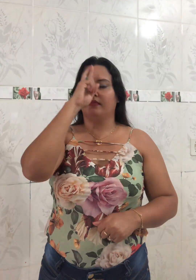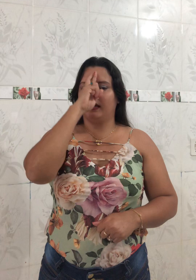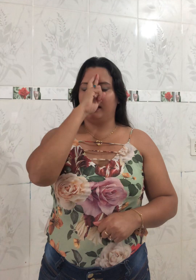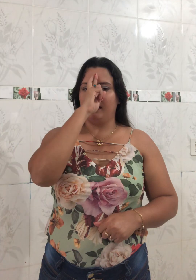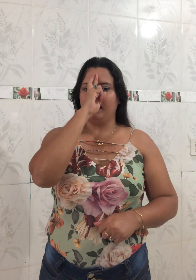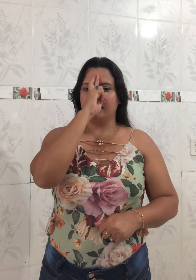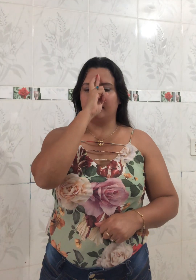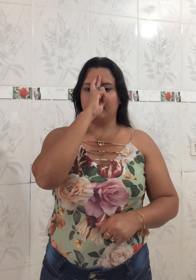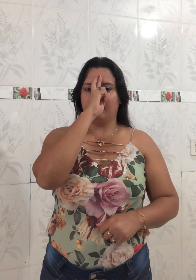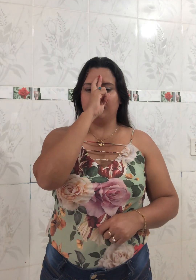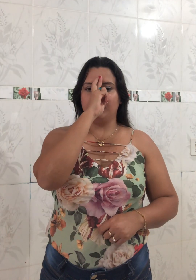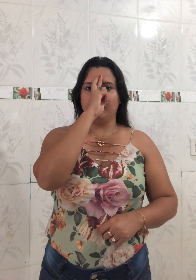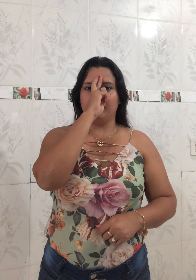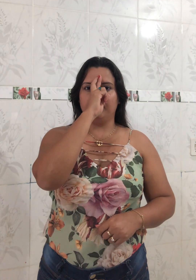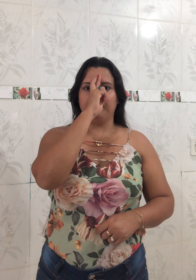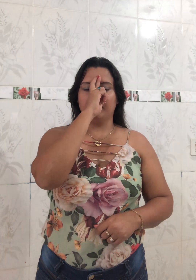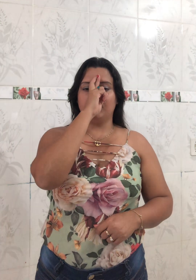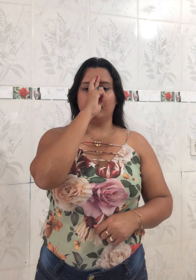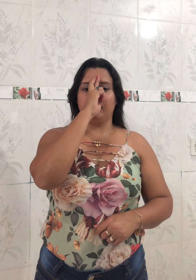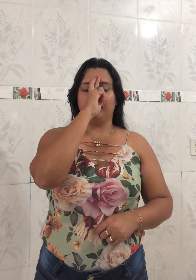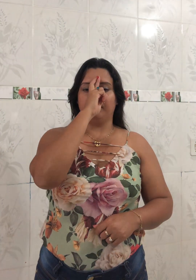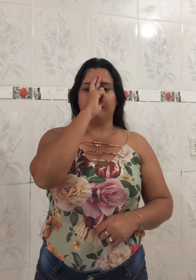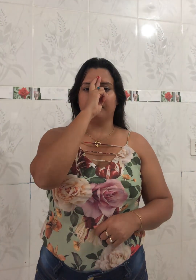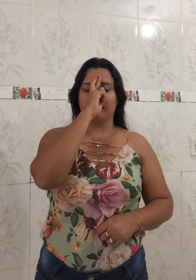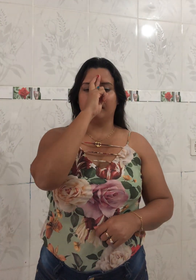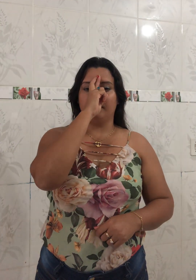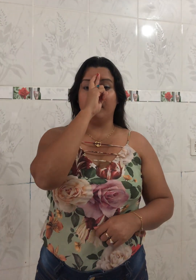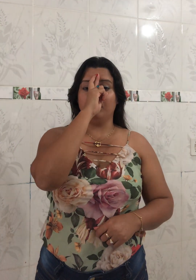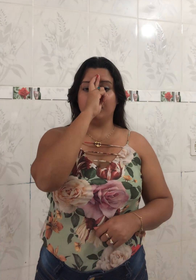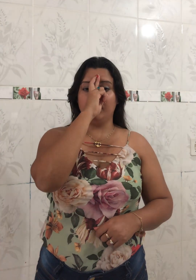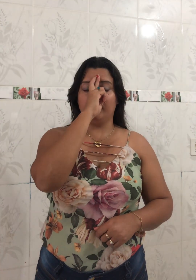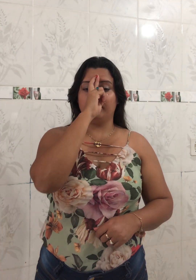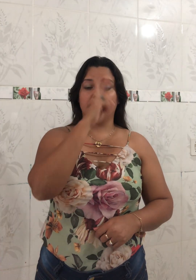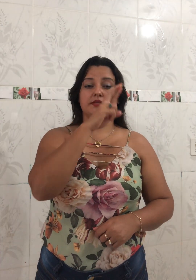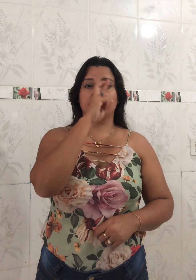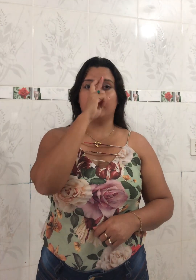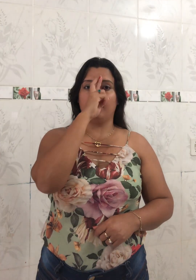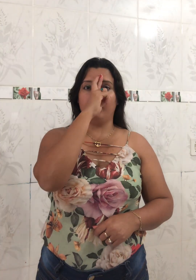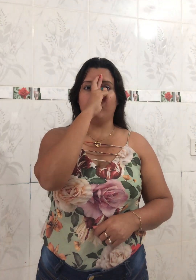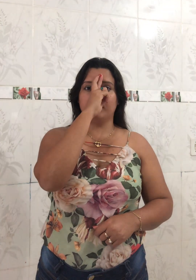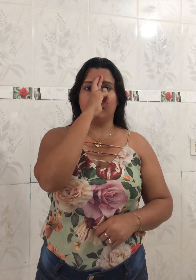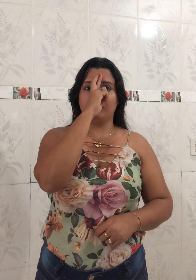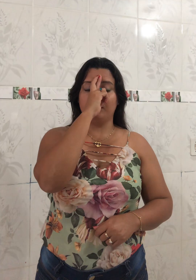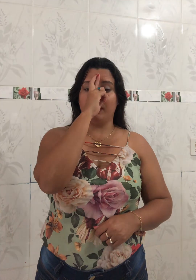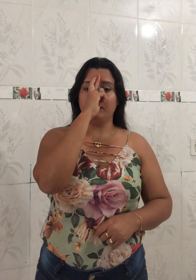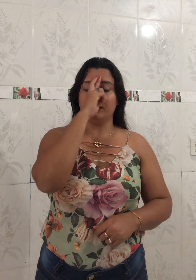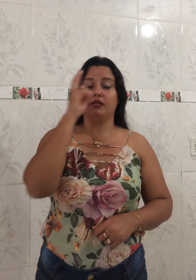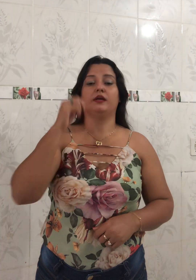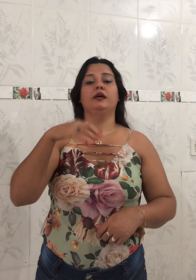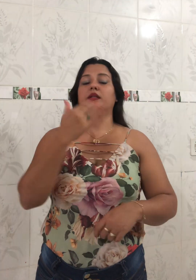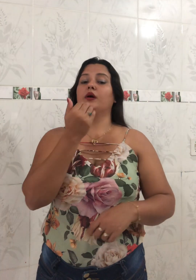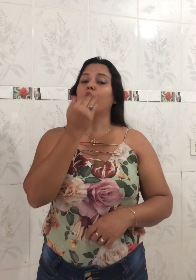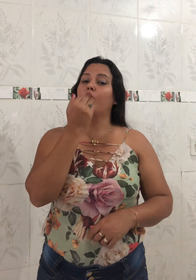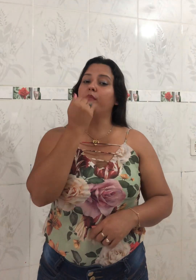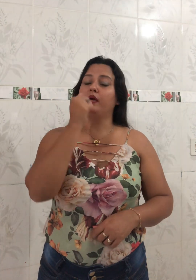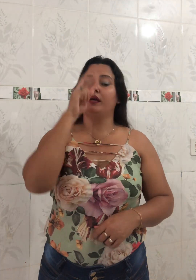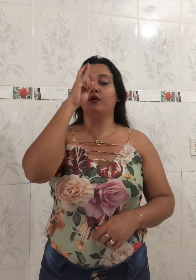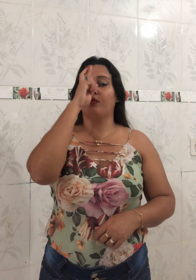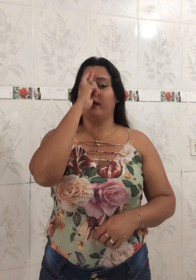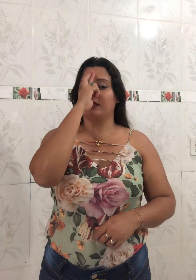aqui, esse sinal de meio-dia, que esse sinal é o sinal de meio-dia. Então, comer com mais